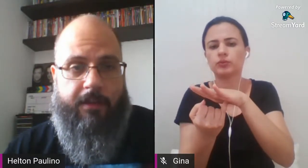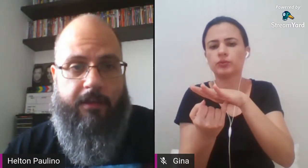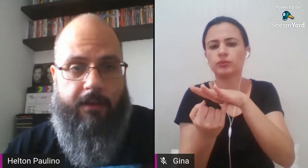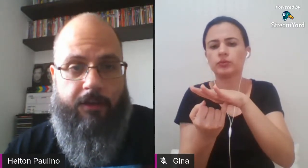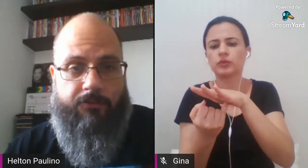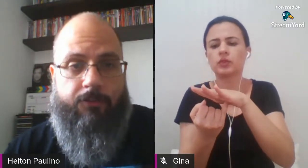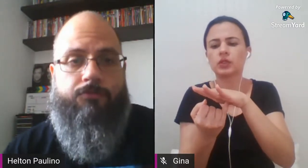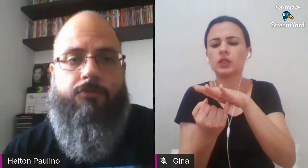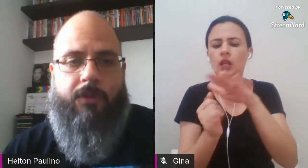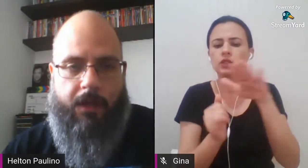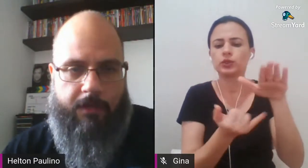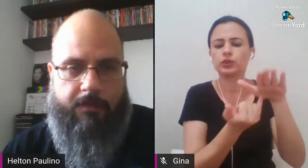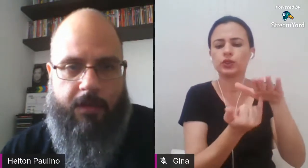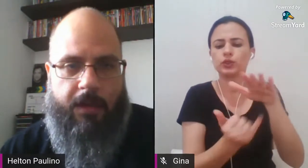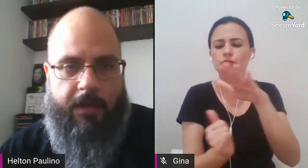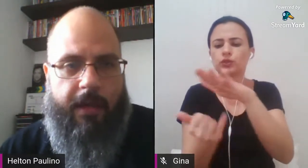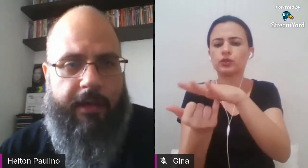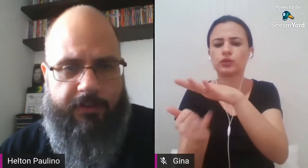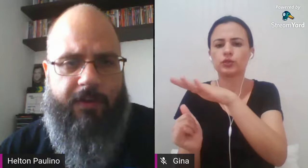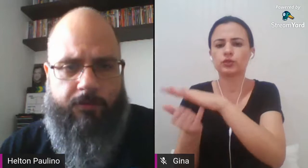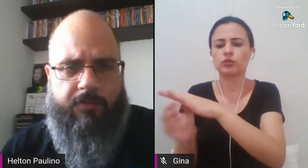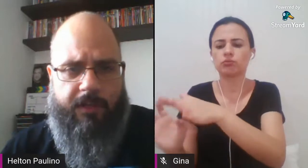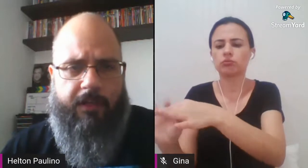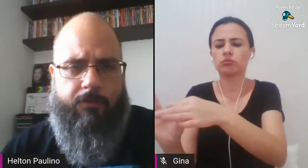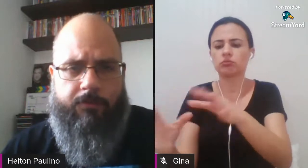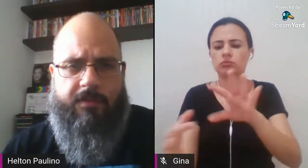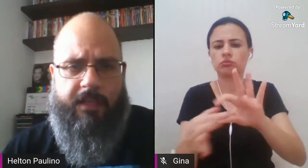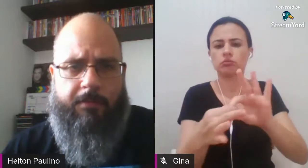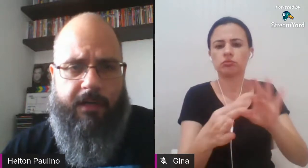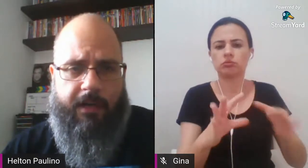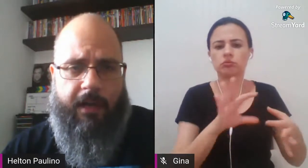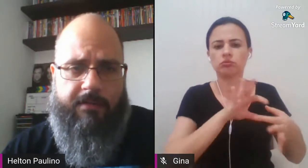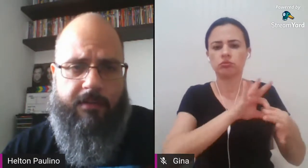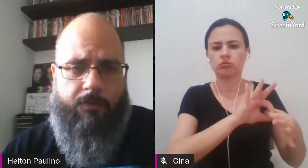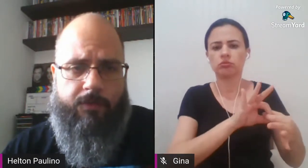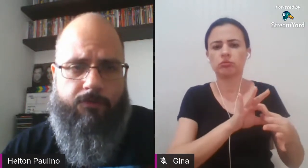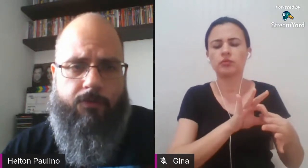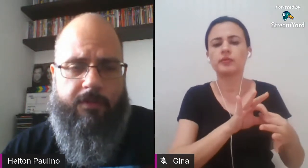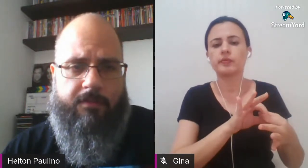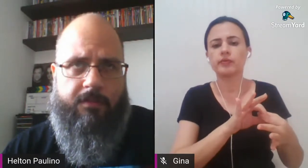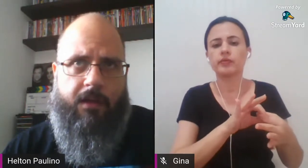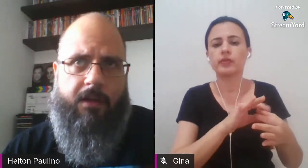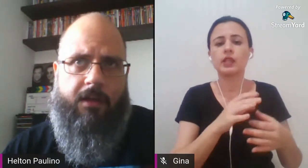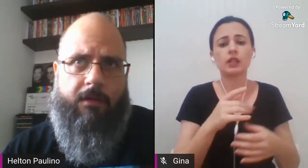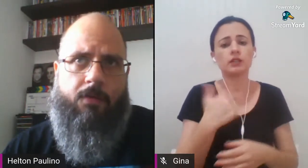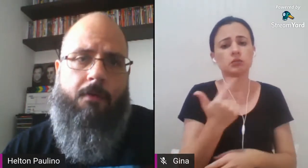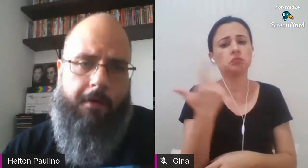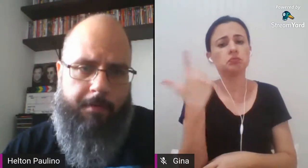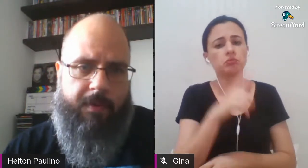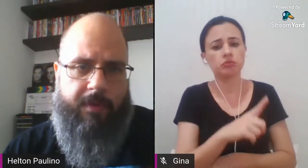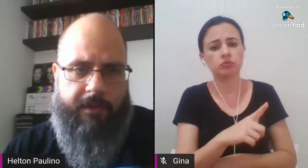links institucionais. E aí a gente vai conseguindo, de certa maneira, realizando algumas coisas.